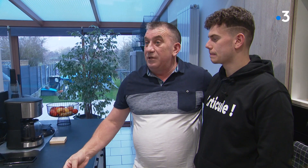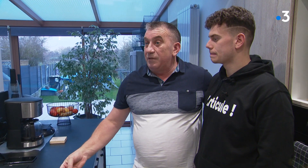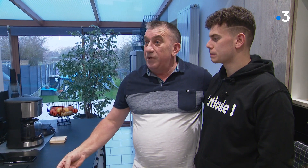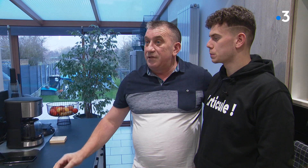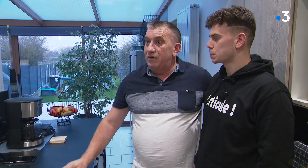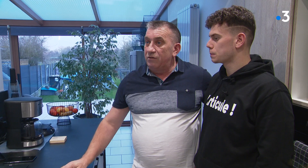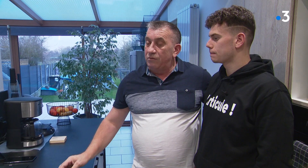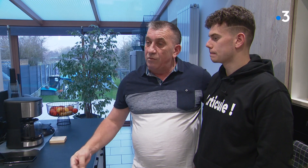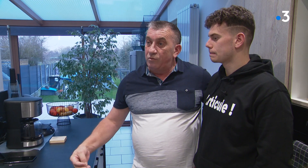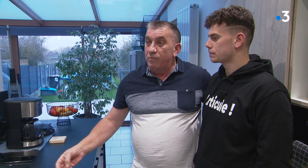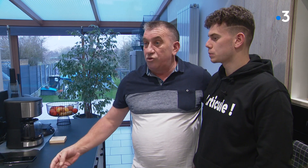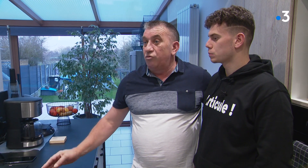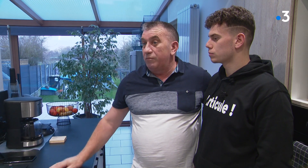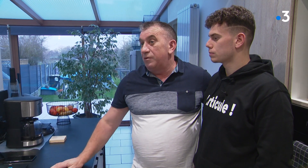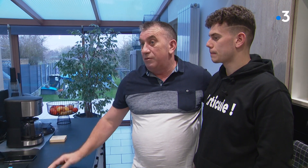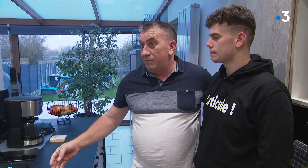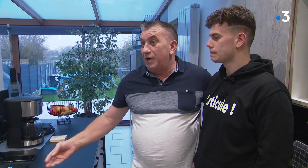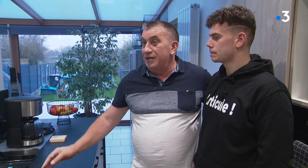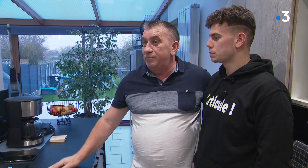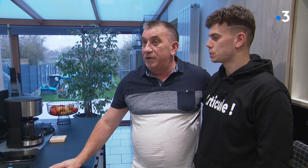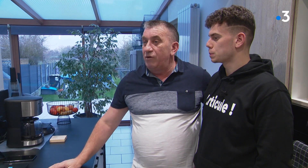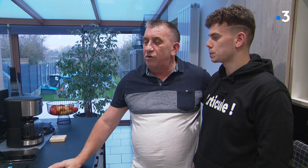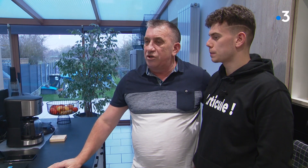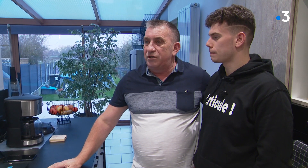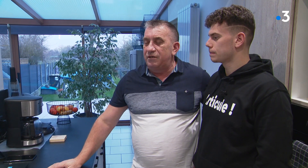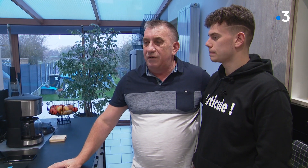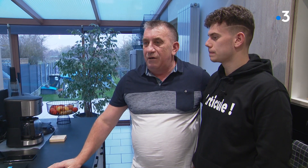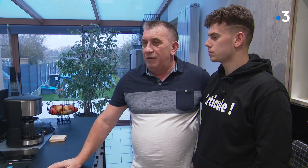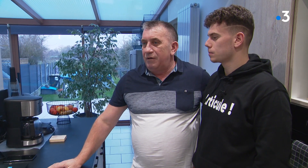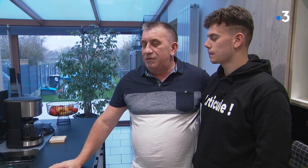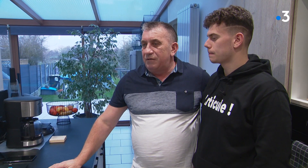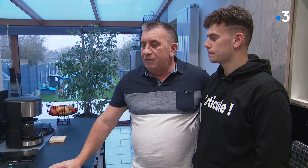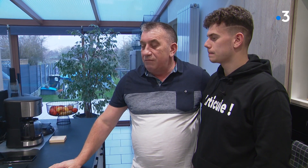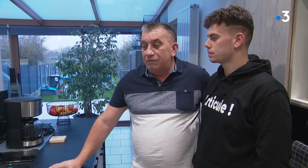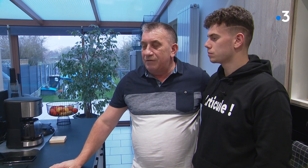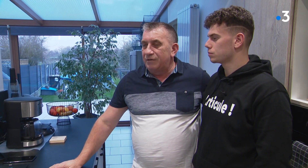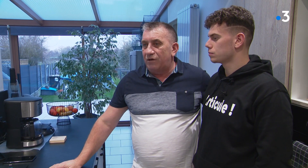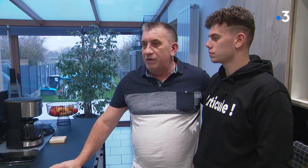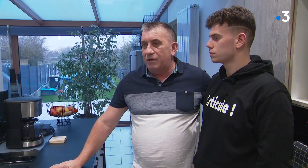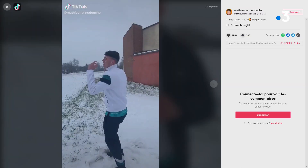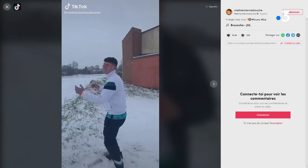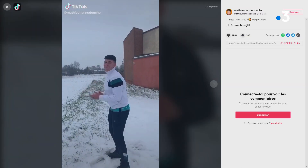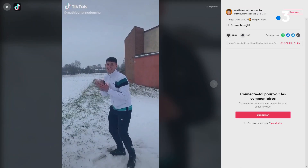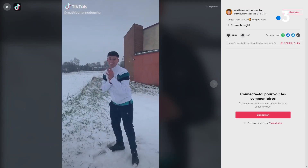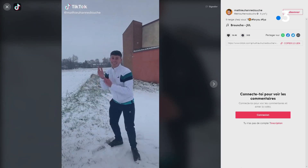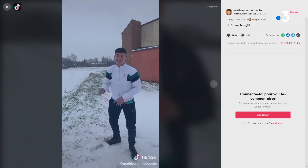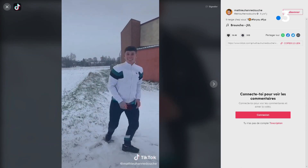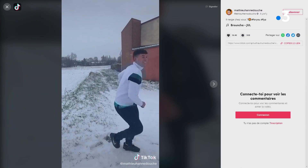CP, etc., comme quoi Mathieu doit aller expliquer le langage des signes. Et c'est extraordinaire. Une notoriété